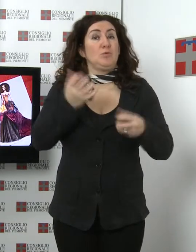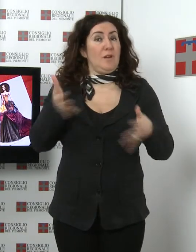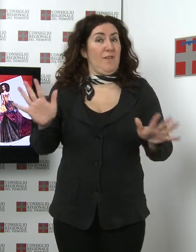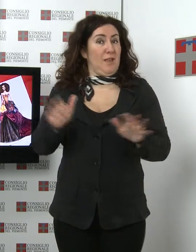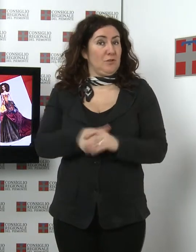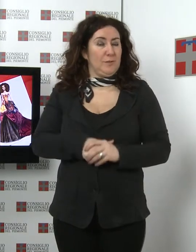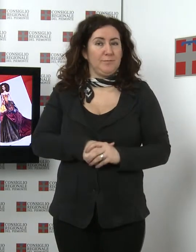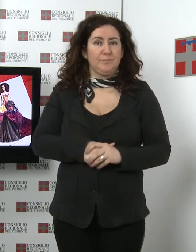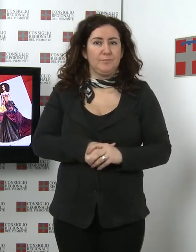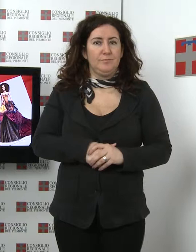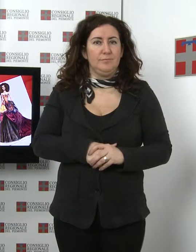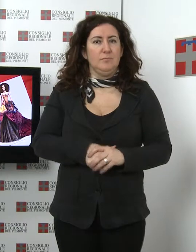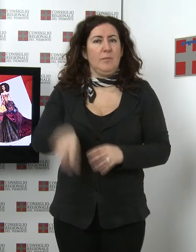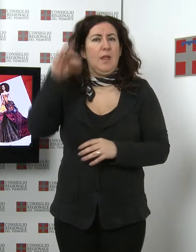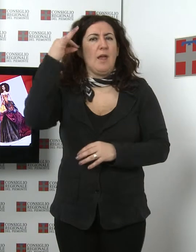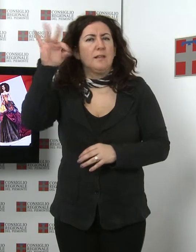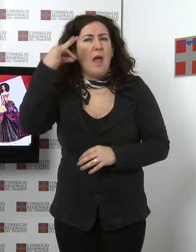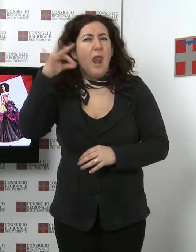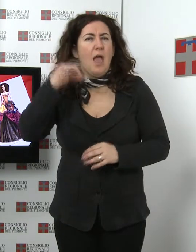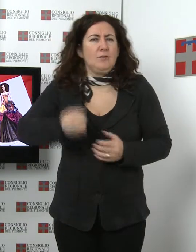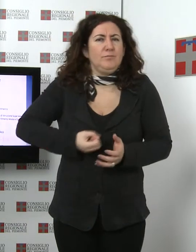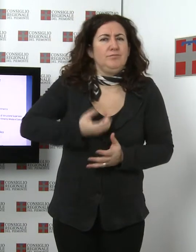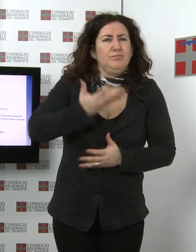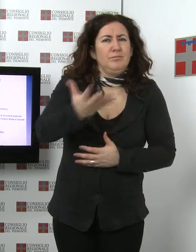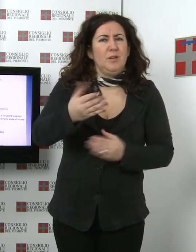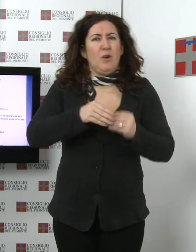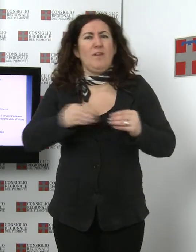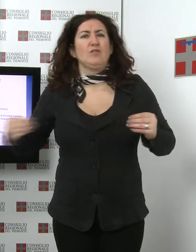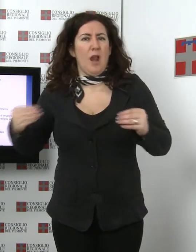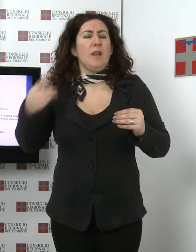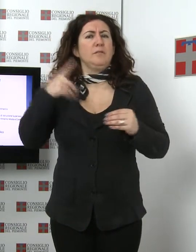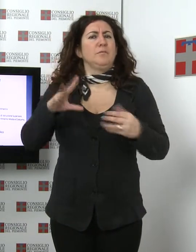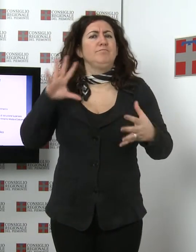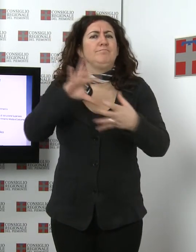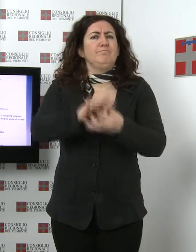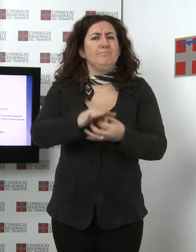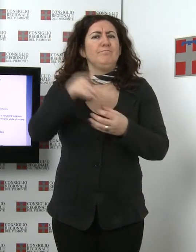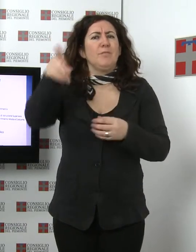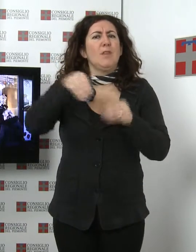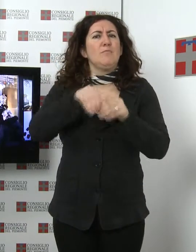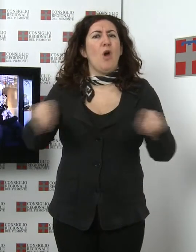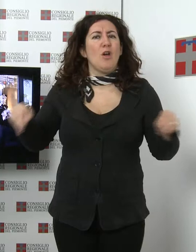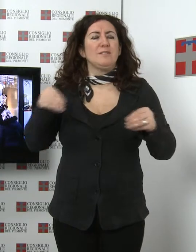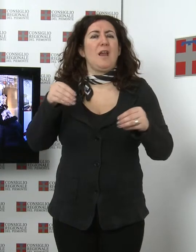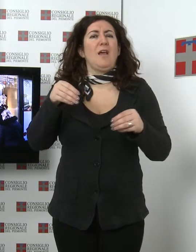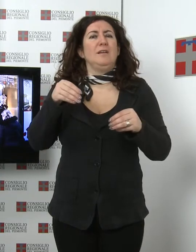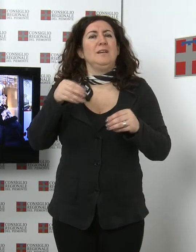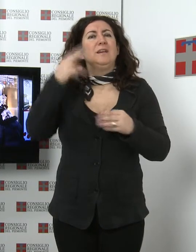Talento, estro e professionalità sono gli ingredienti della mostra Rinascita dello Stile, visibile fino al 21 marzo alla Sala